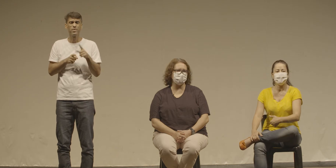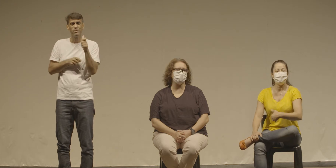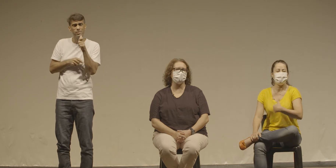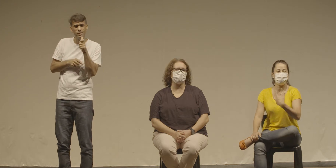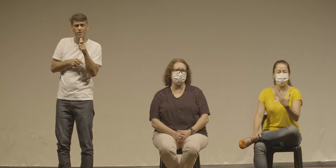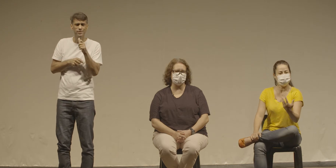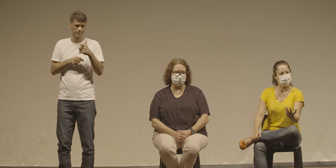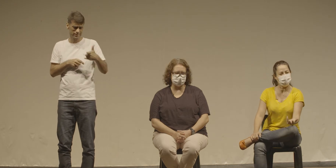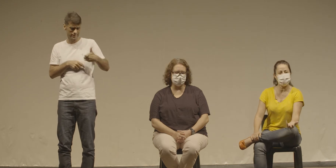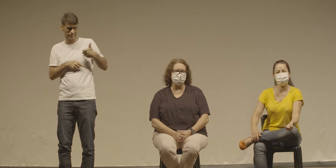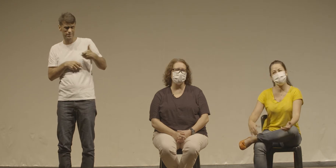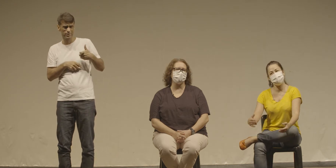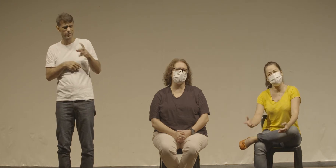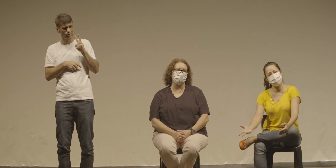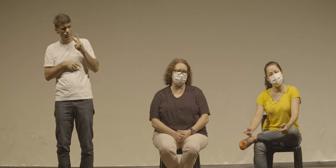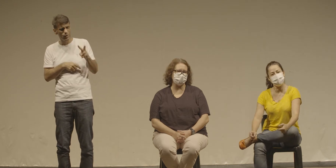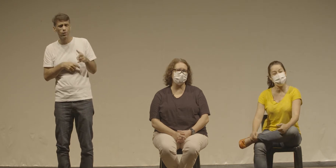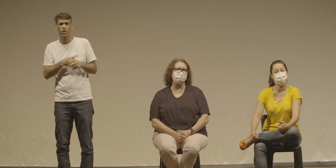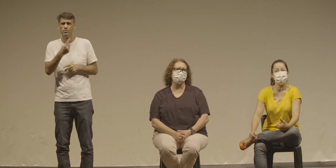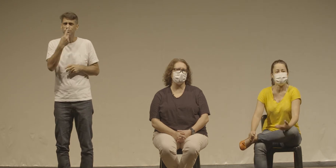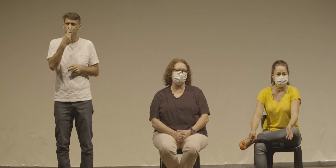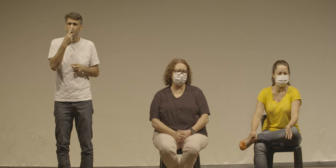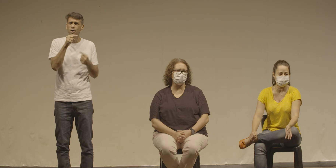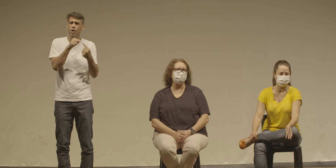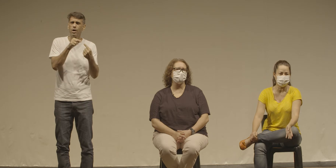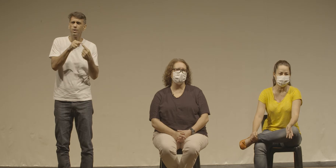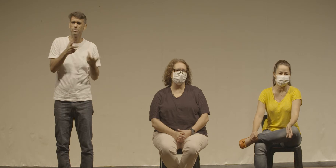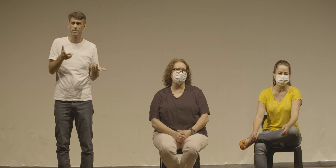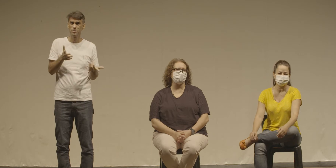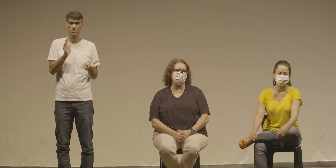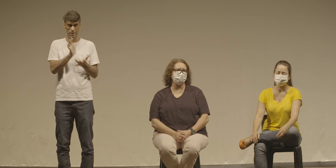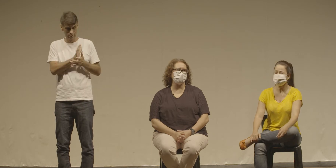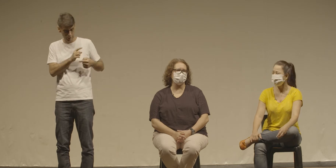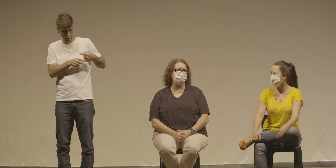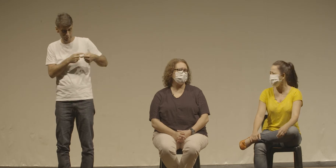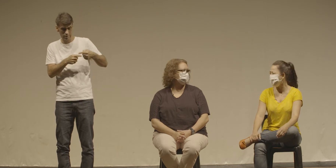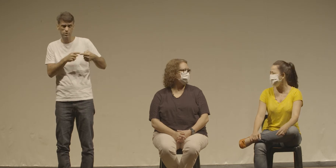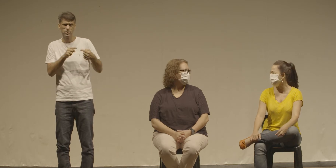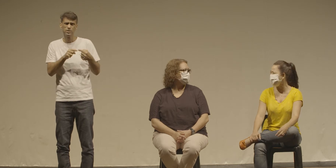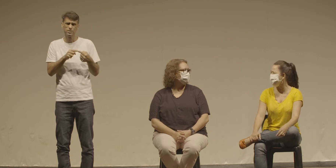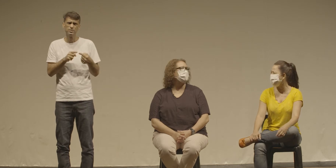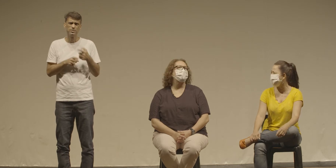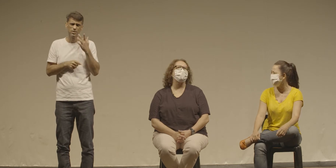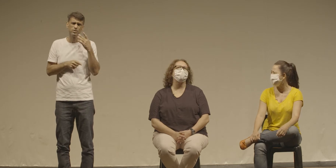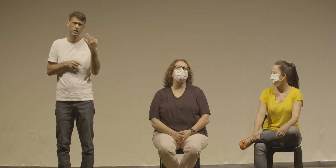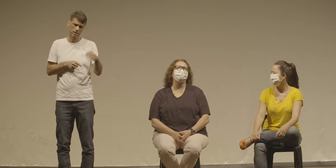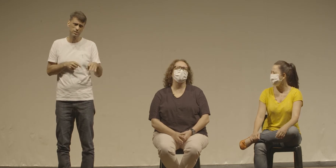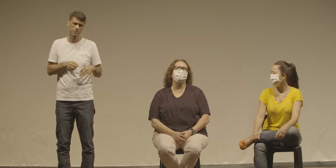senhorinhas, então a pessoa já olha, já se identifica, essa geração se identifica. Acho que é isso, né,